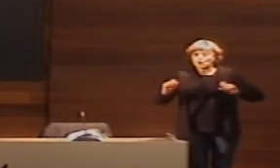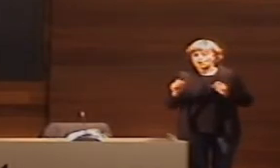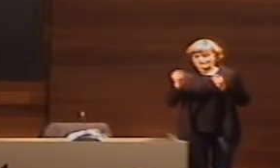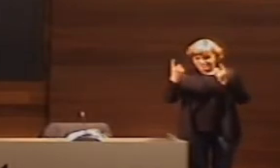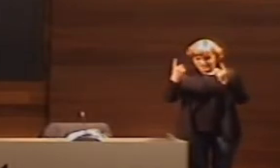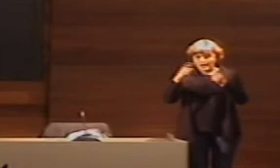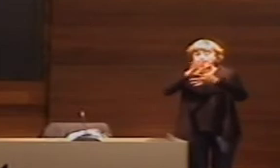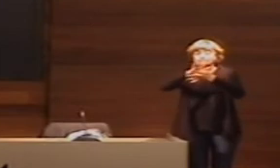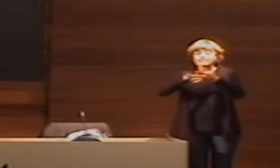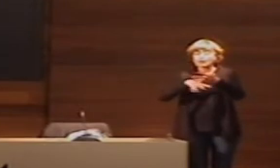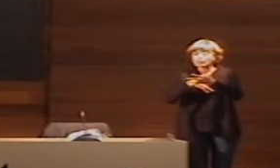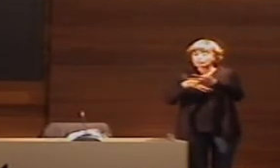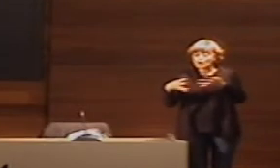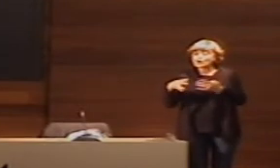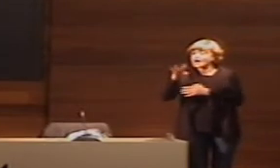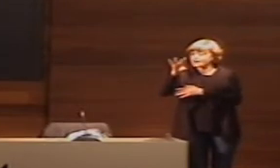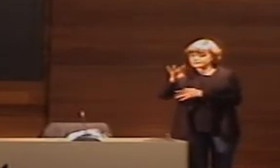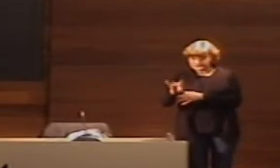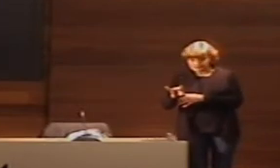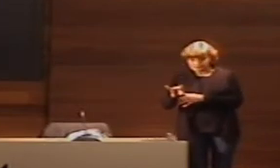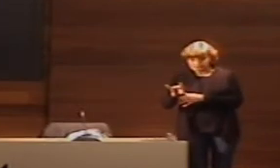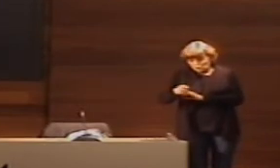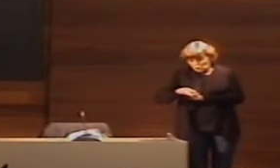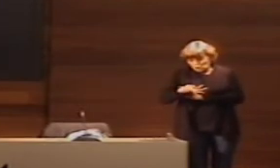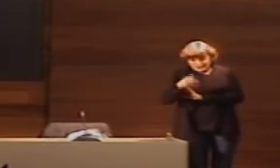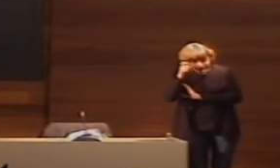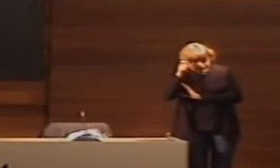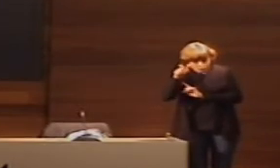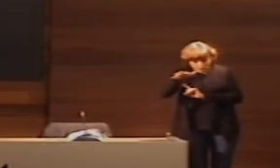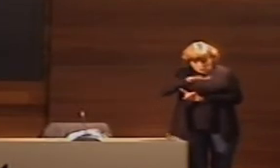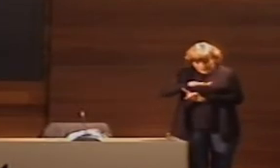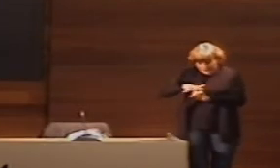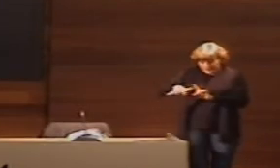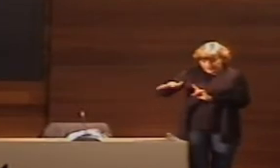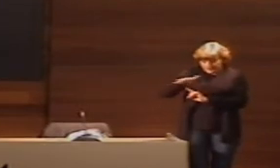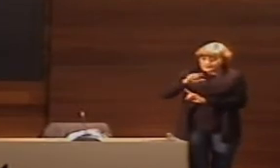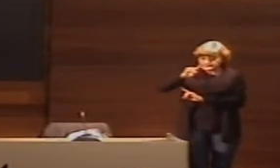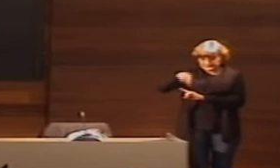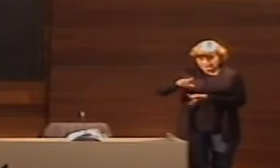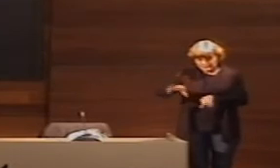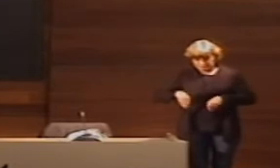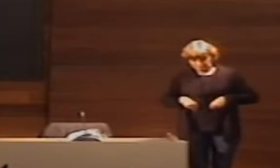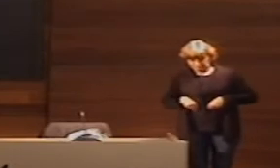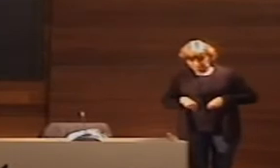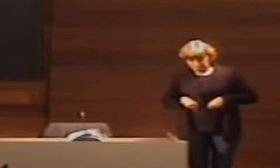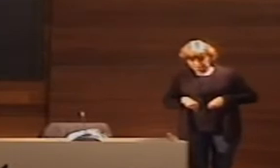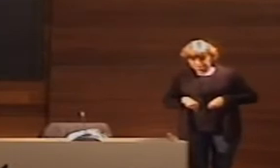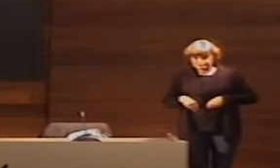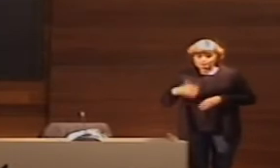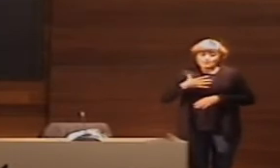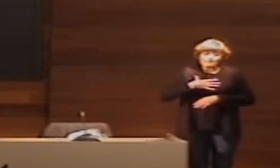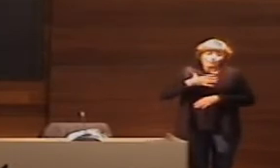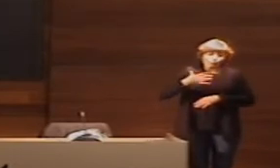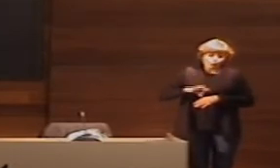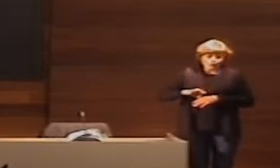Barcelona lo adopta, pues el resto de la área metropolitana de Barcelona seguramente que también. Y puede ser que esta misma decisión caiga luego en